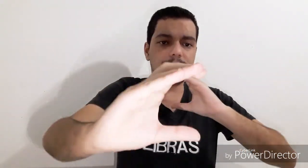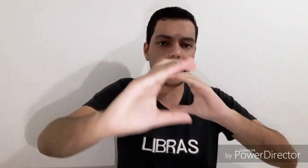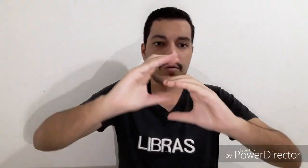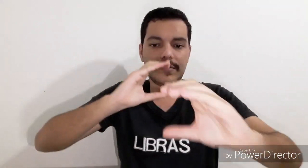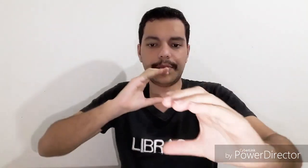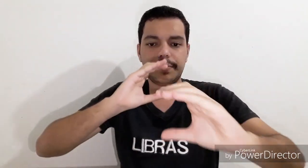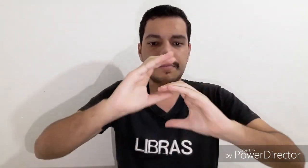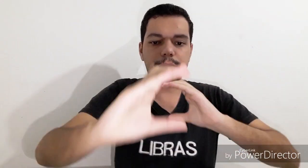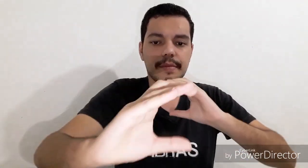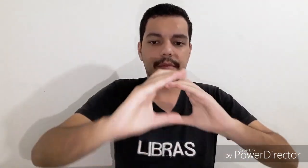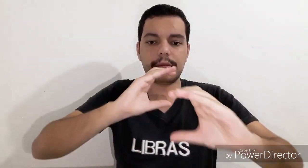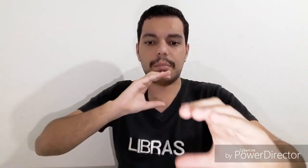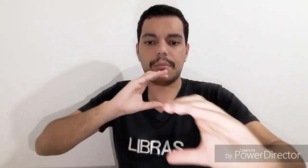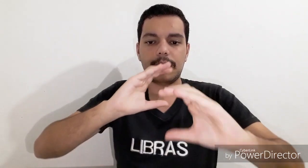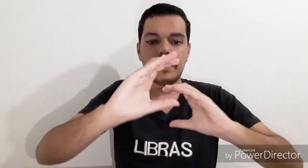comunicação.